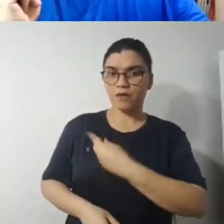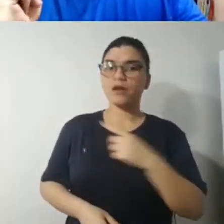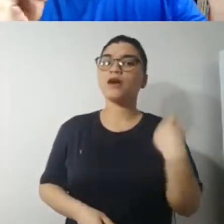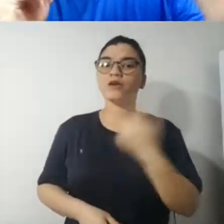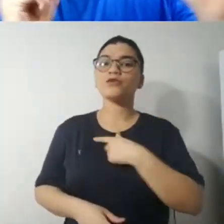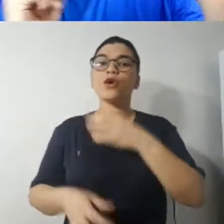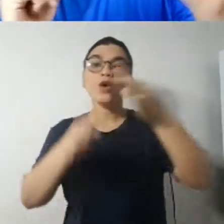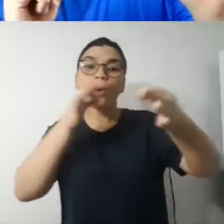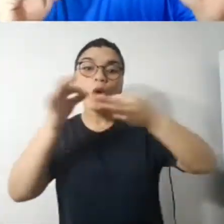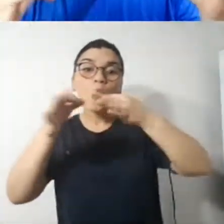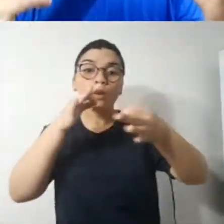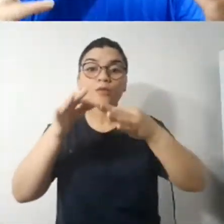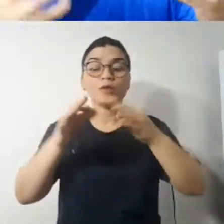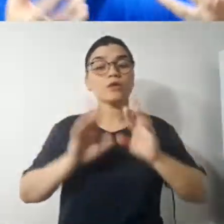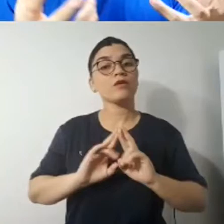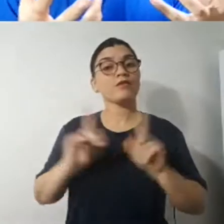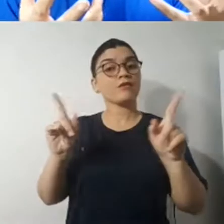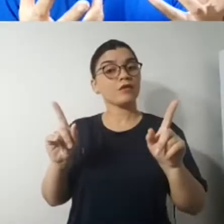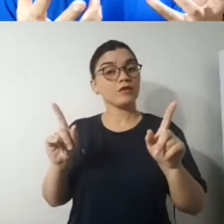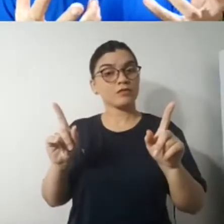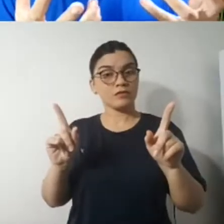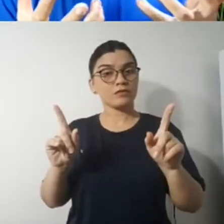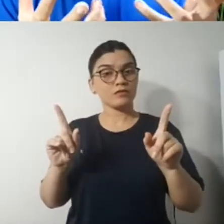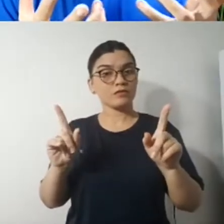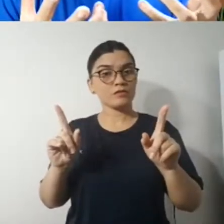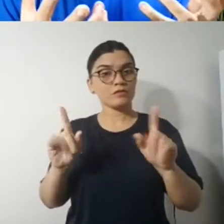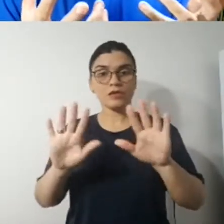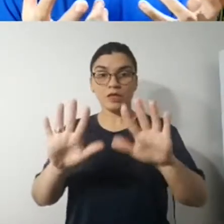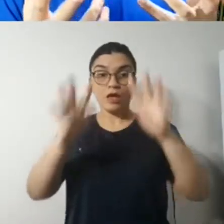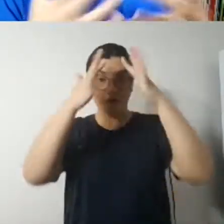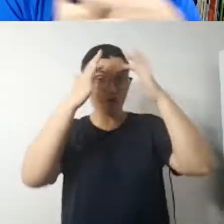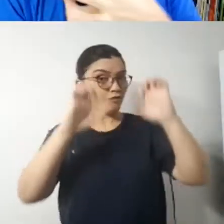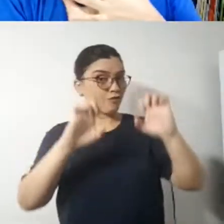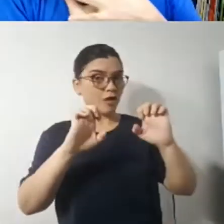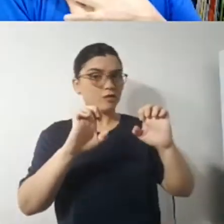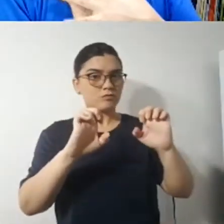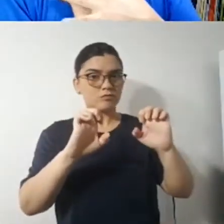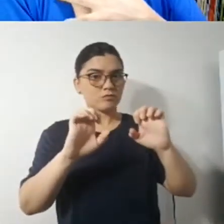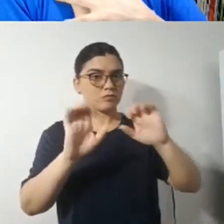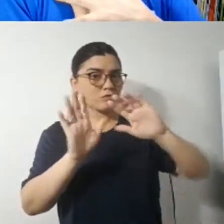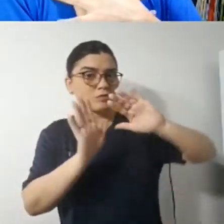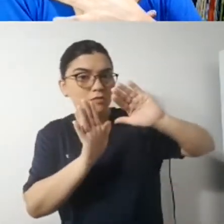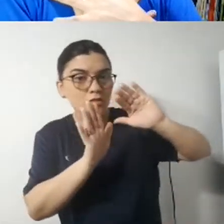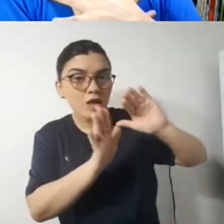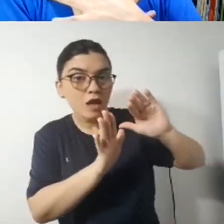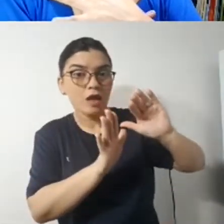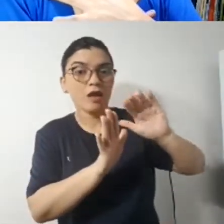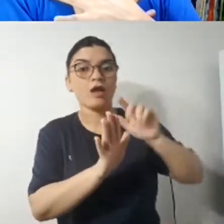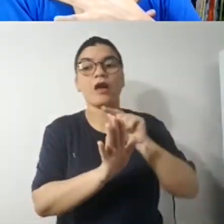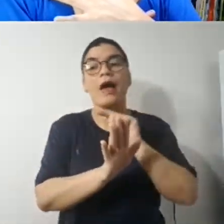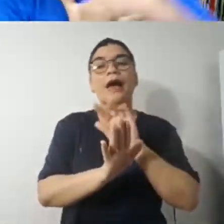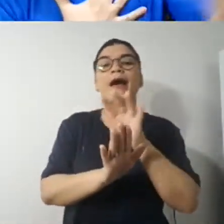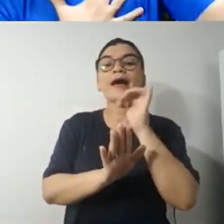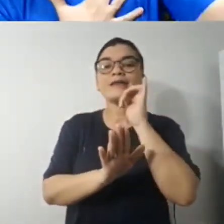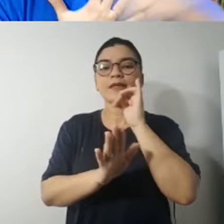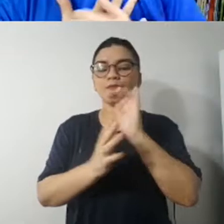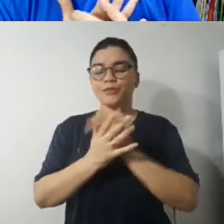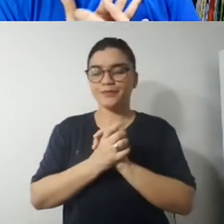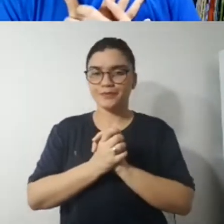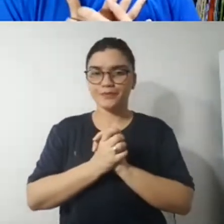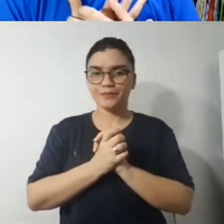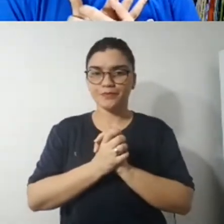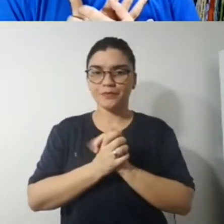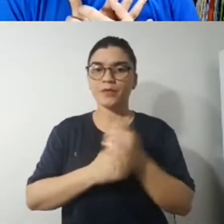distintas. Não são as questões básicas da fé, entenda isso. Se eu acho que o único caminho é Jesus e você acha que existem